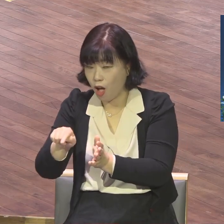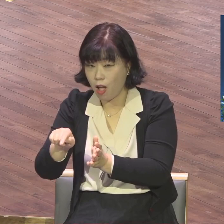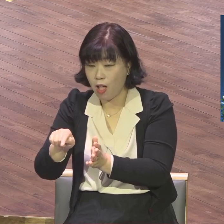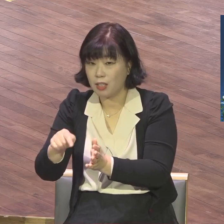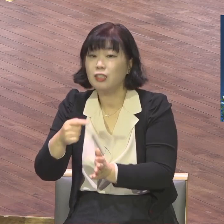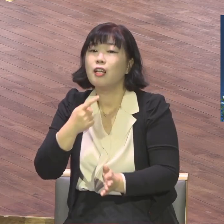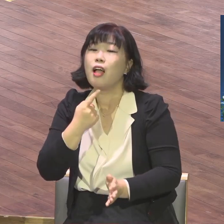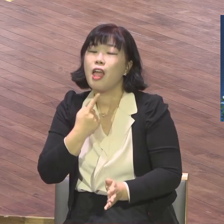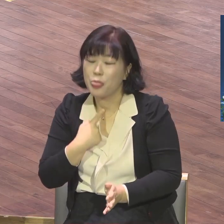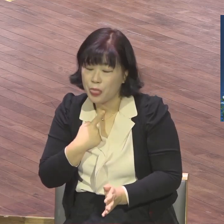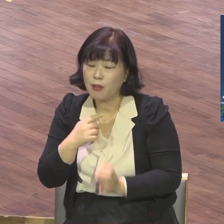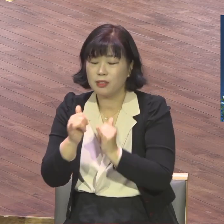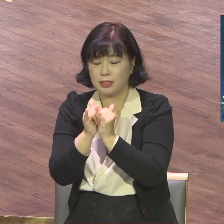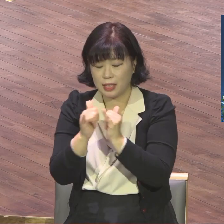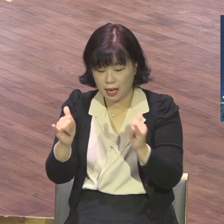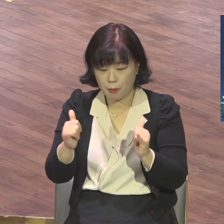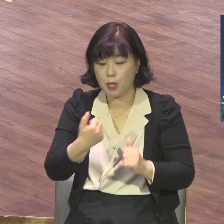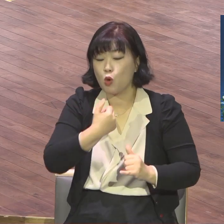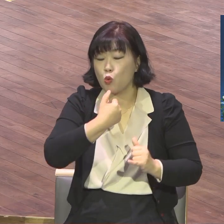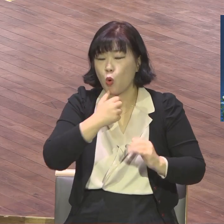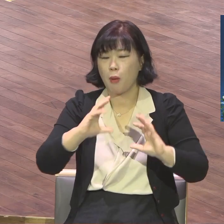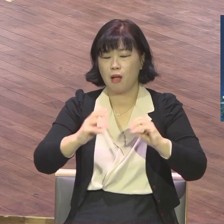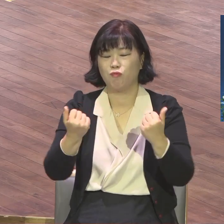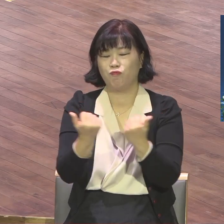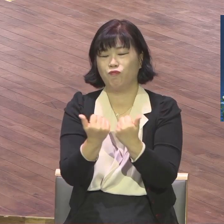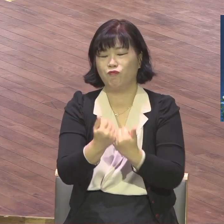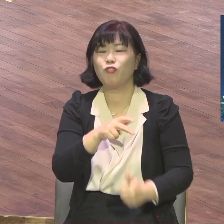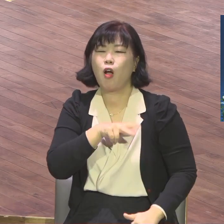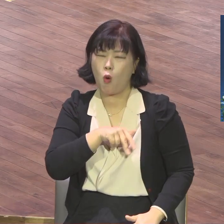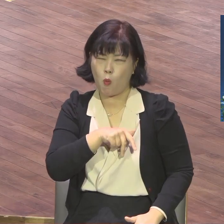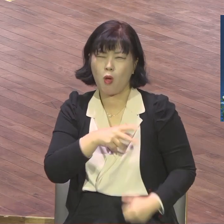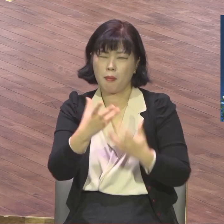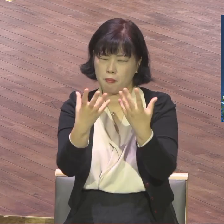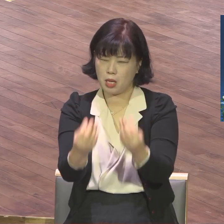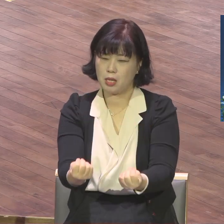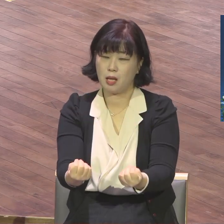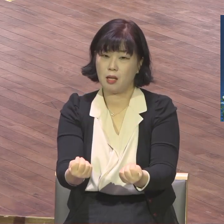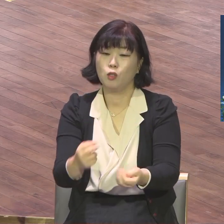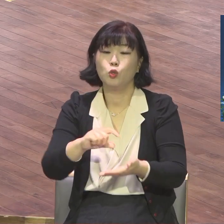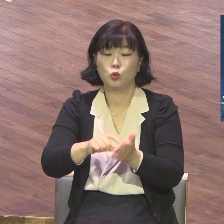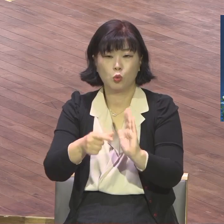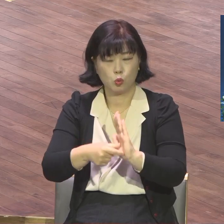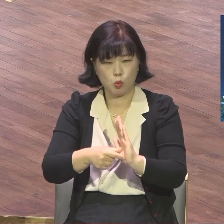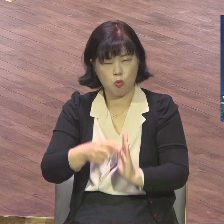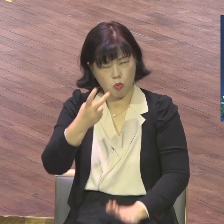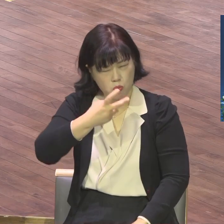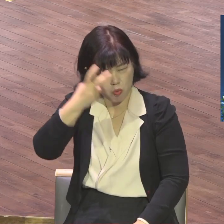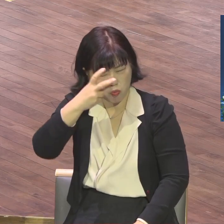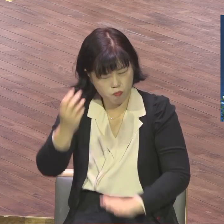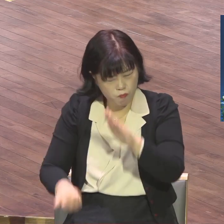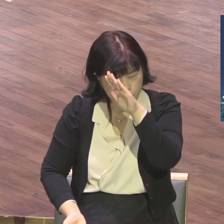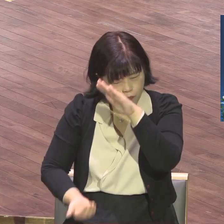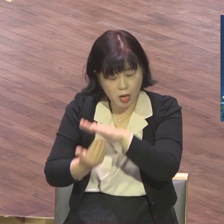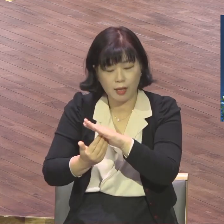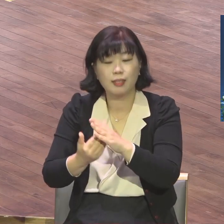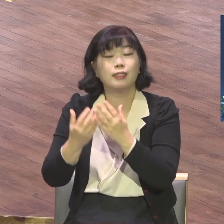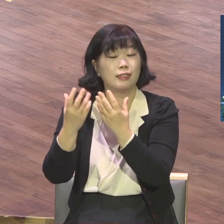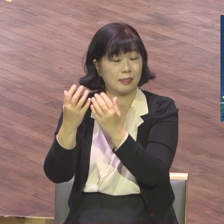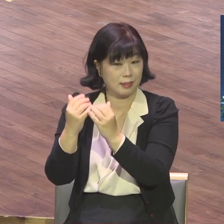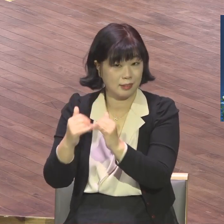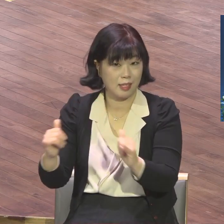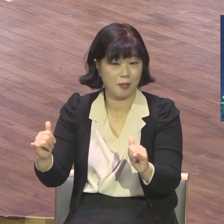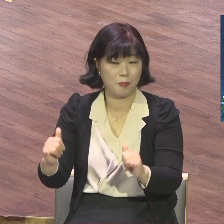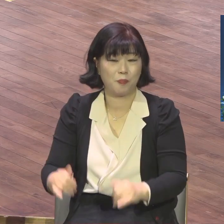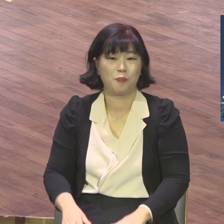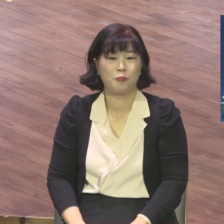선교적 전략으로 볼 때 친위대가요 복음으로 변화되면 로마는 바뀌게 되어 있는 상황이었어요. 이 친위대가 변화되면